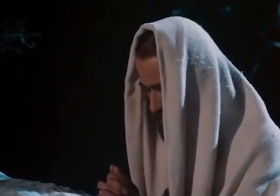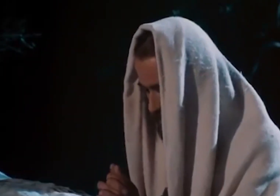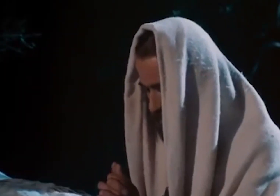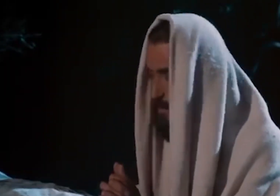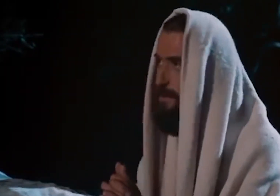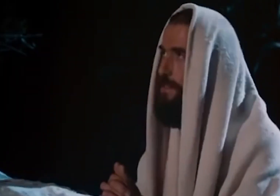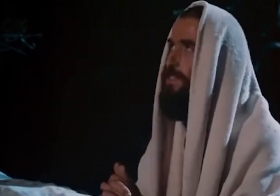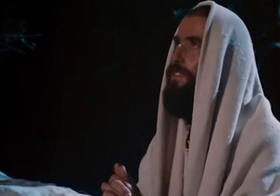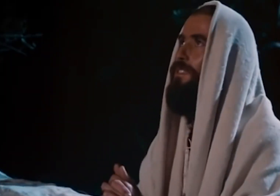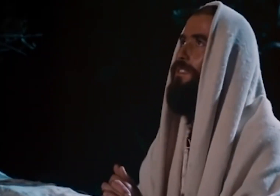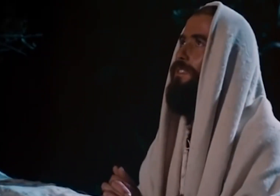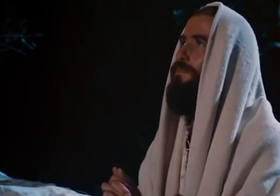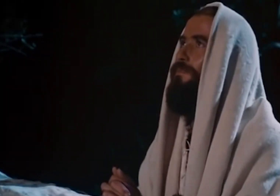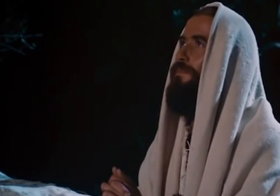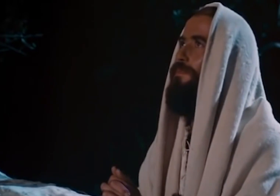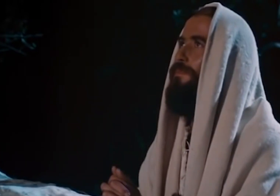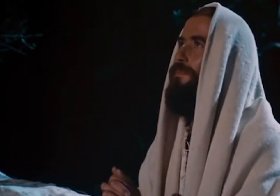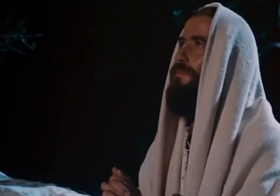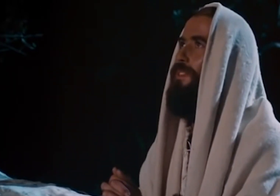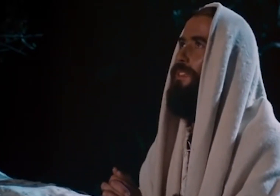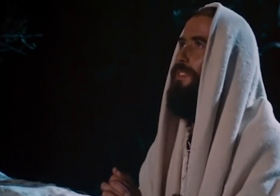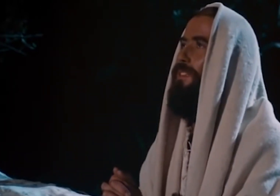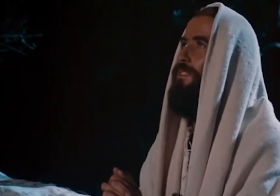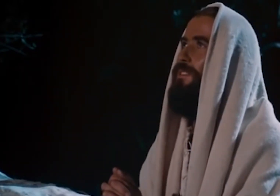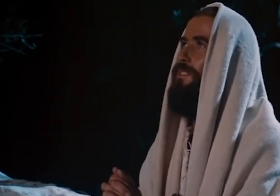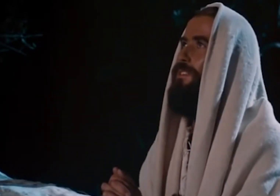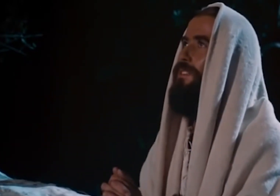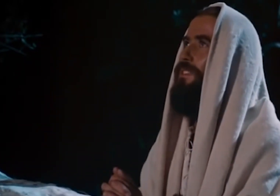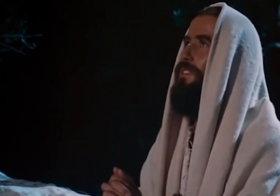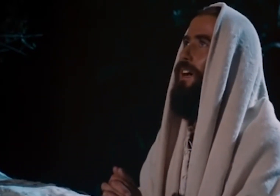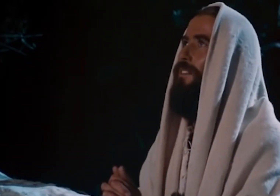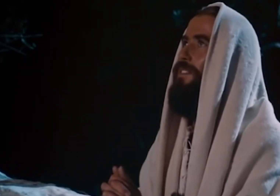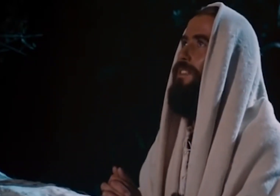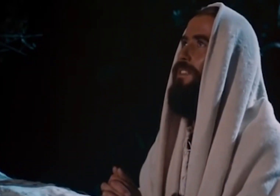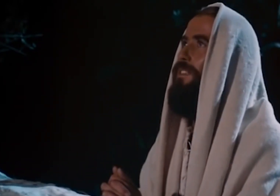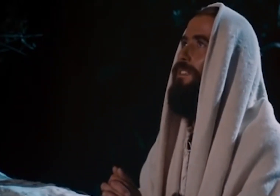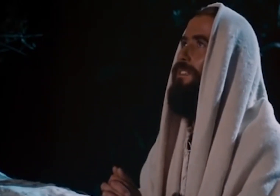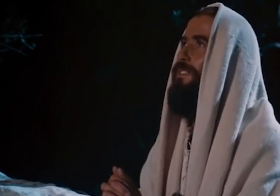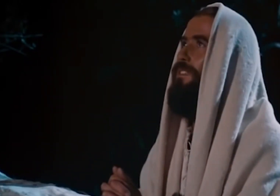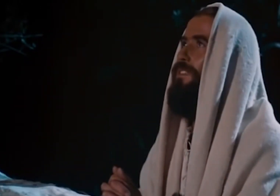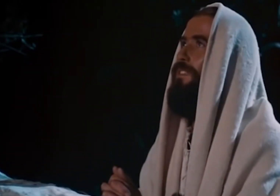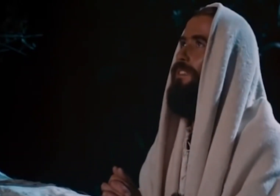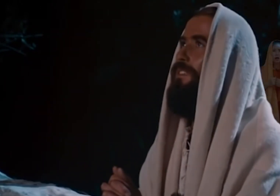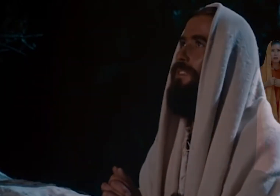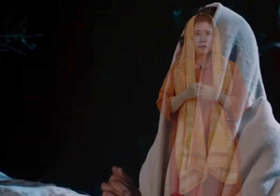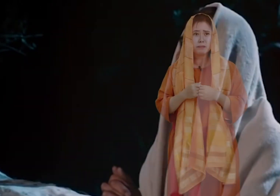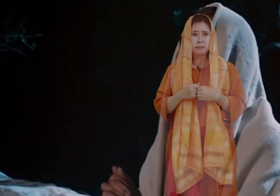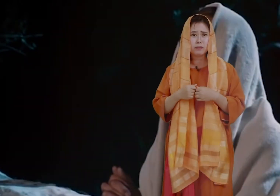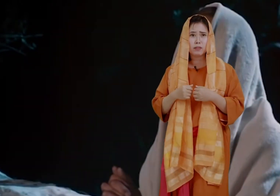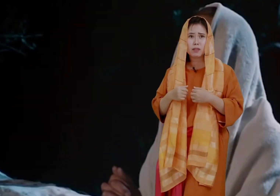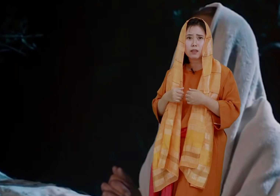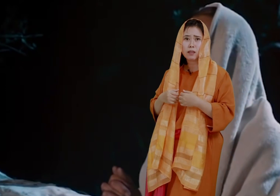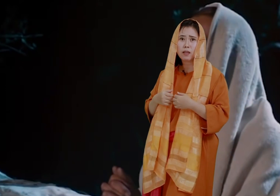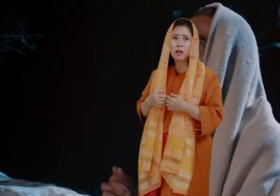Yesus naik ke atas bukit untuk berdoa kepada Bapa di sorga.